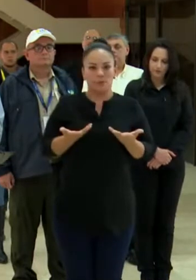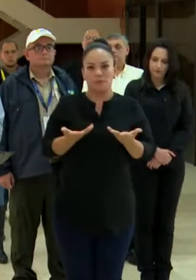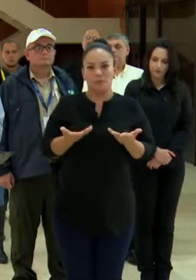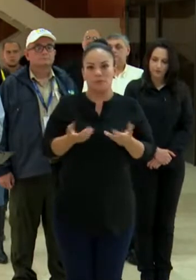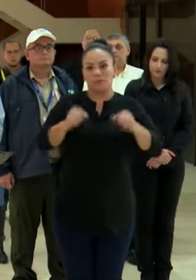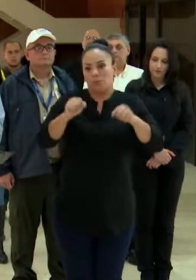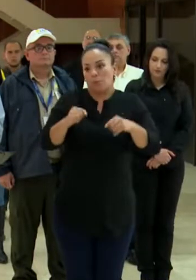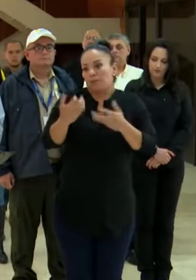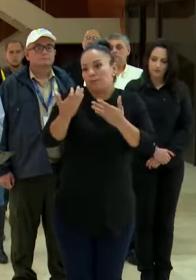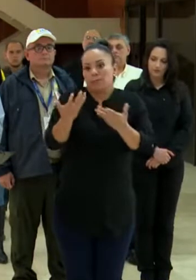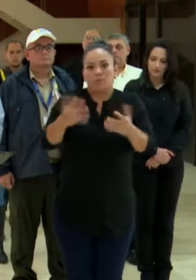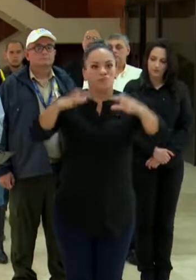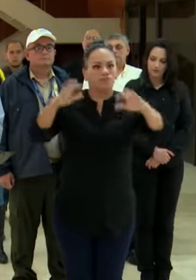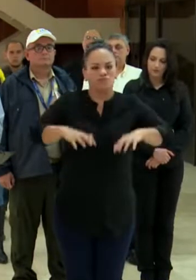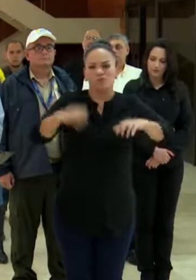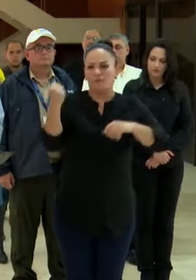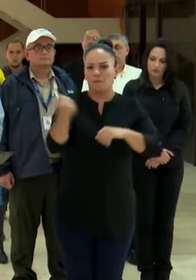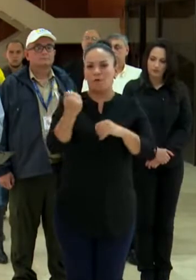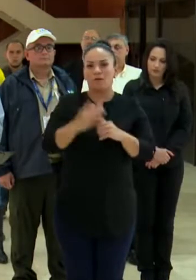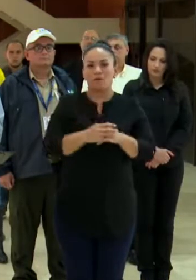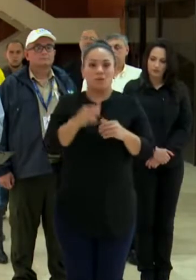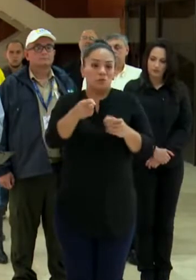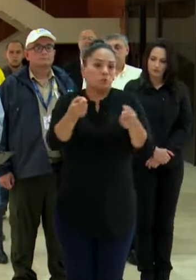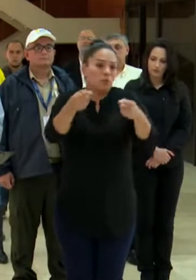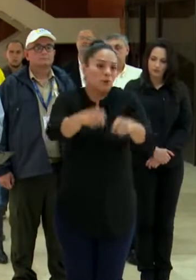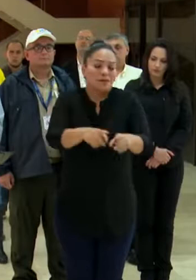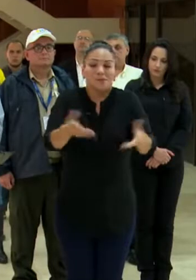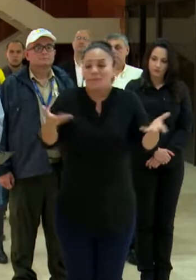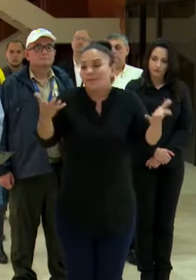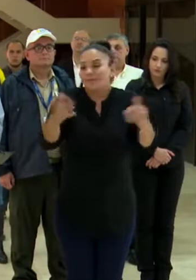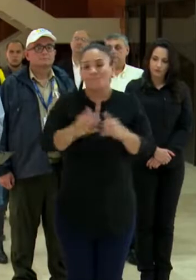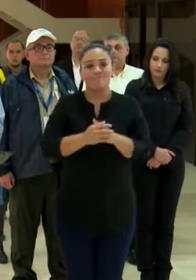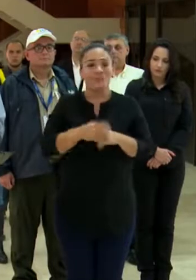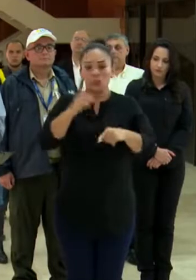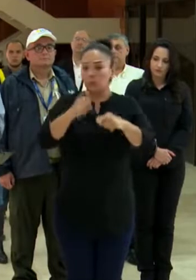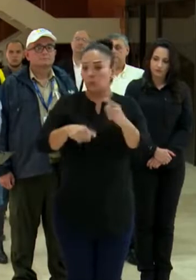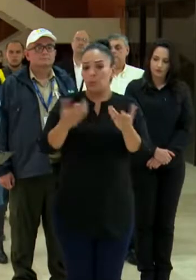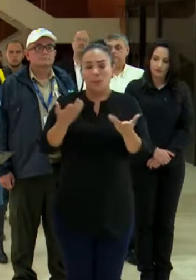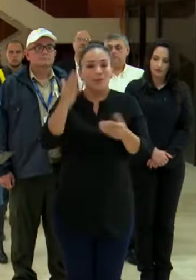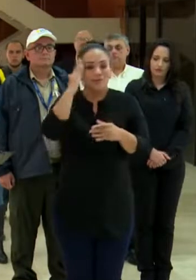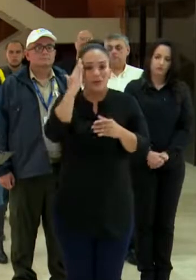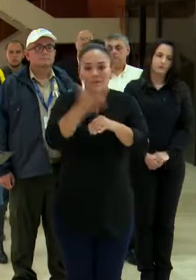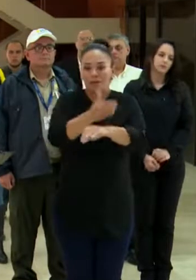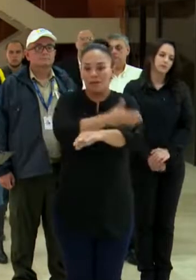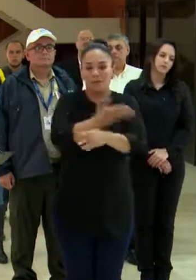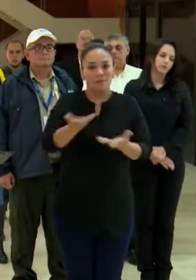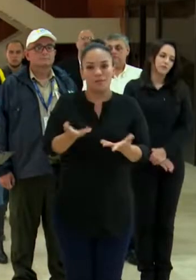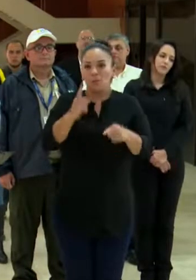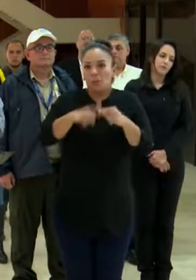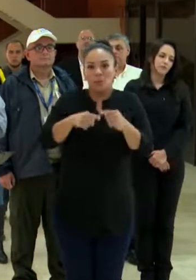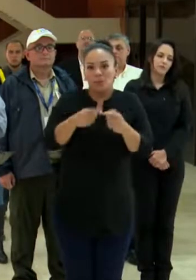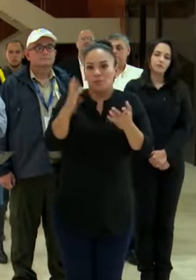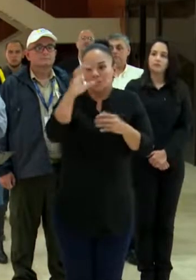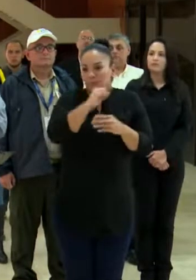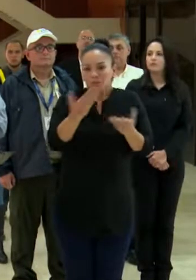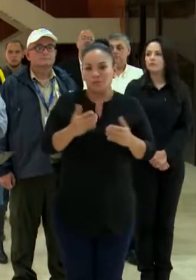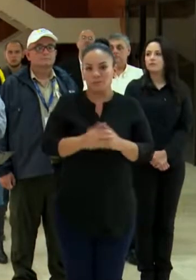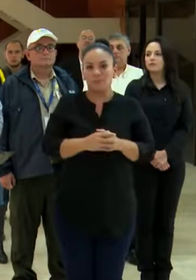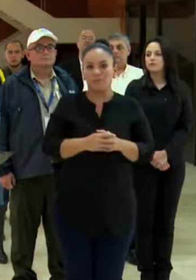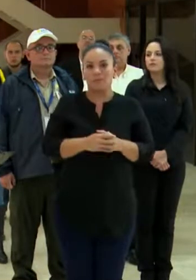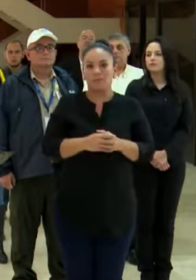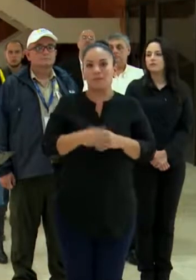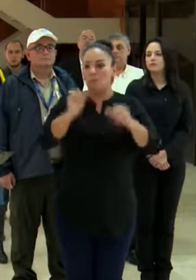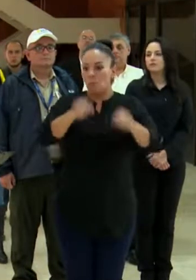puede esperarse, y esto es un caso fortuito, esto es imprevisible, es algo que no podemos predecir. Usted puede llevar toda una